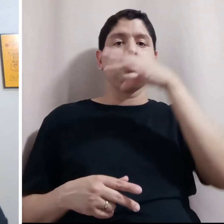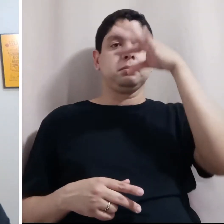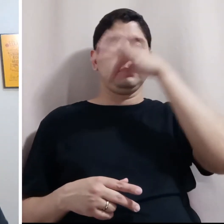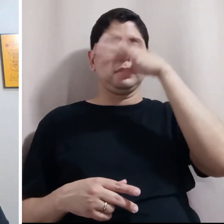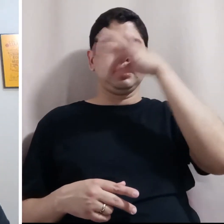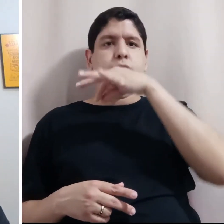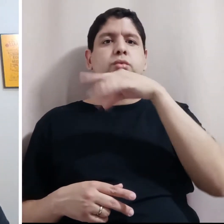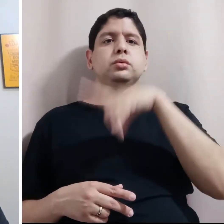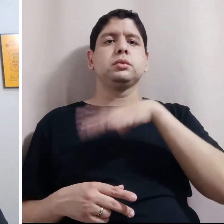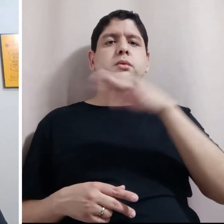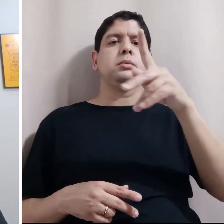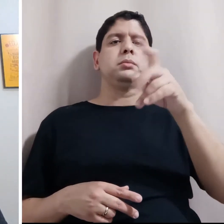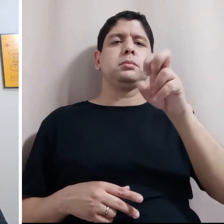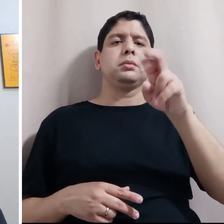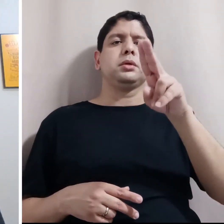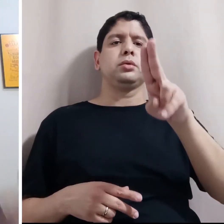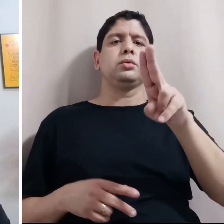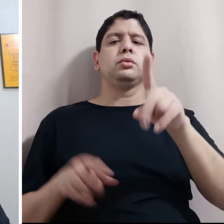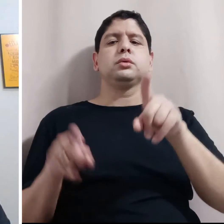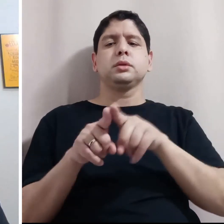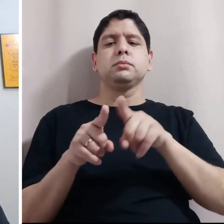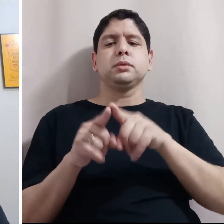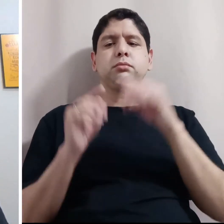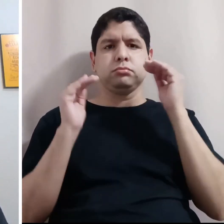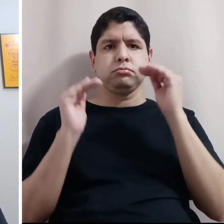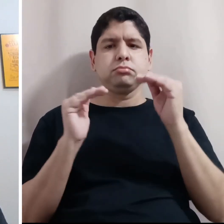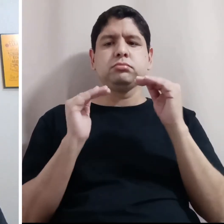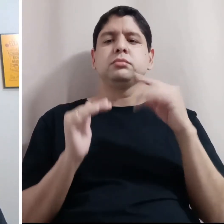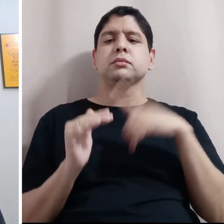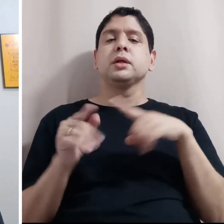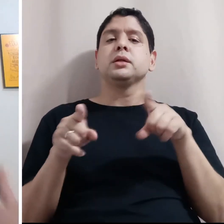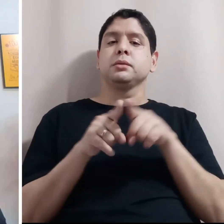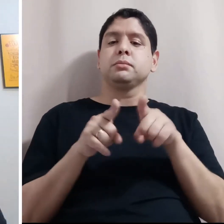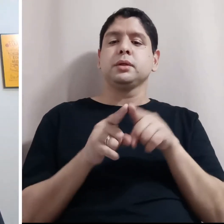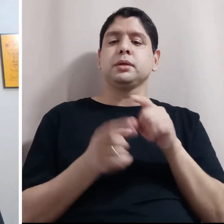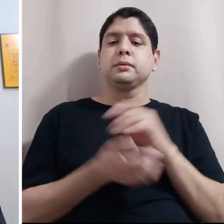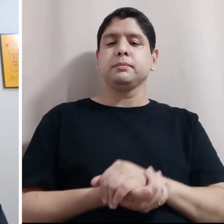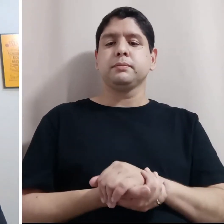exemplo o peru, né? A ave peru, e também criavam cachorros, né?